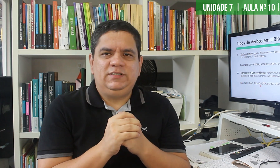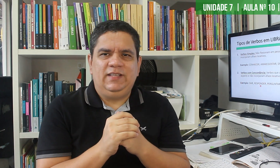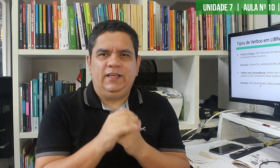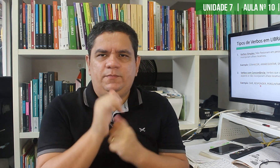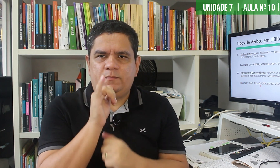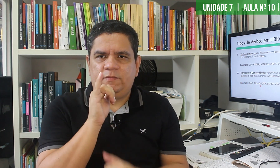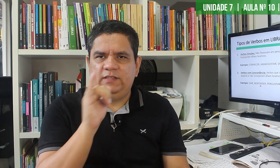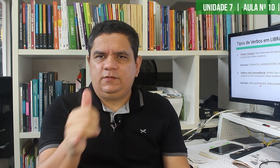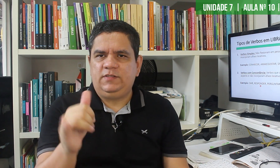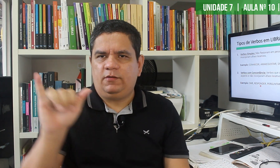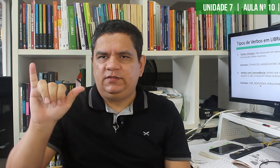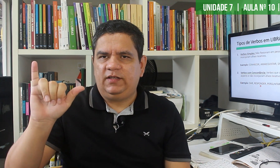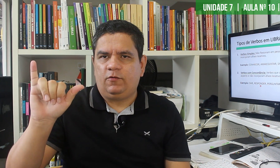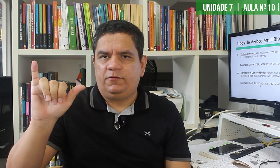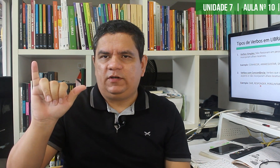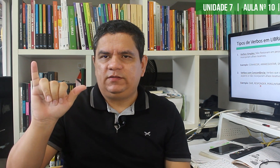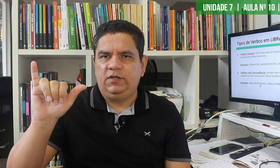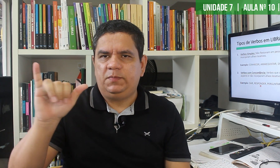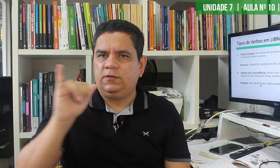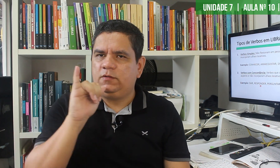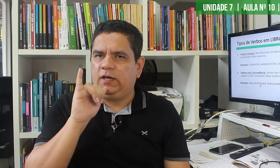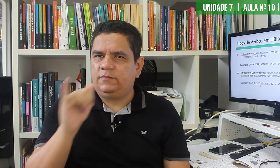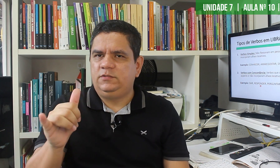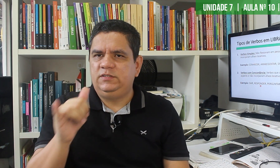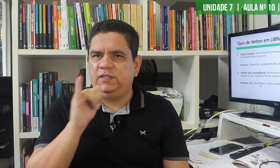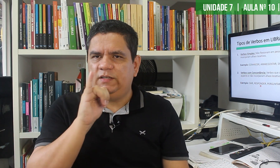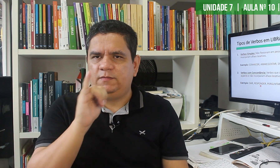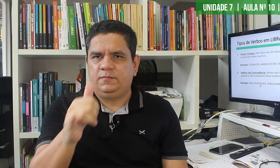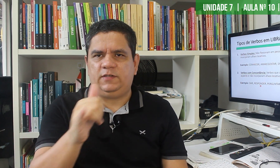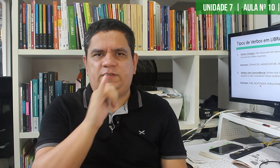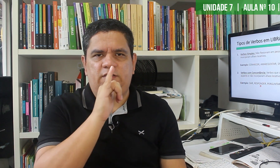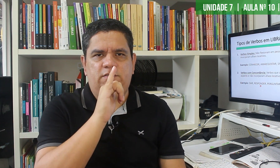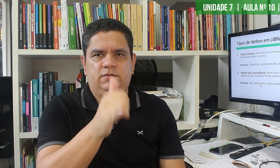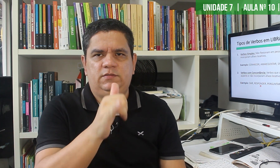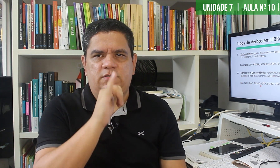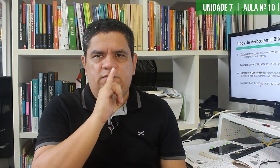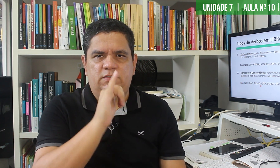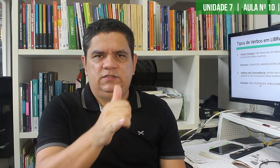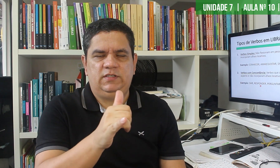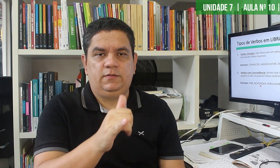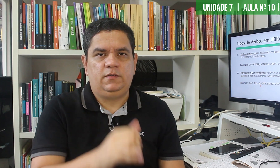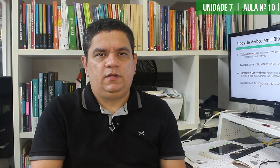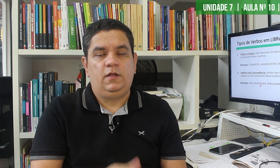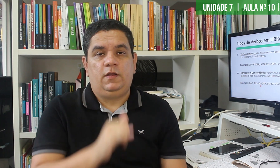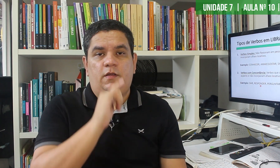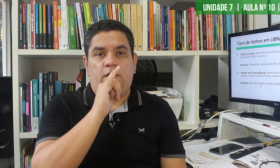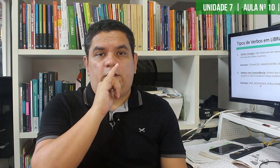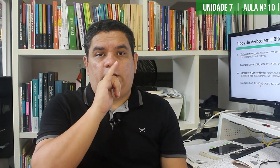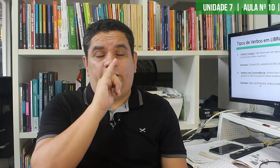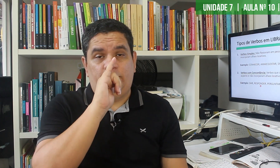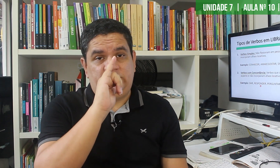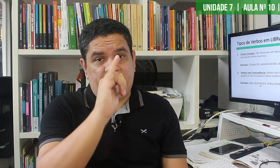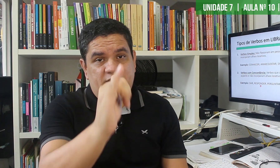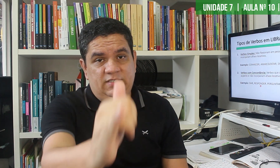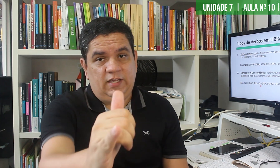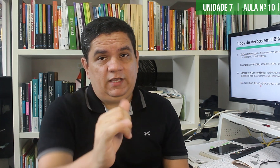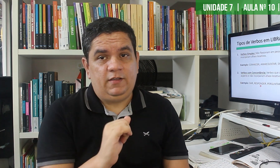dizer. Esse é o sinal dizer, configuração Y, tá? Dizer para frente. Dizer. Eu te avisei, eu